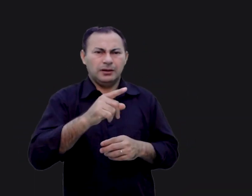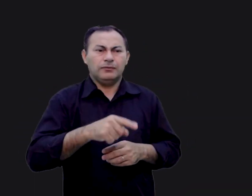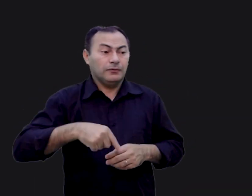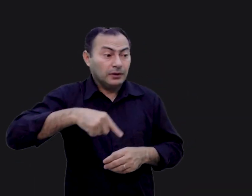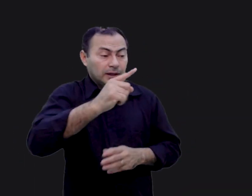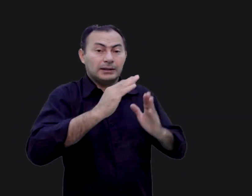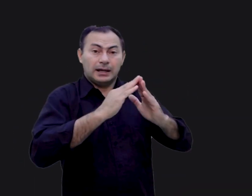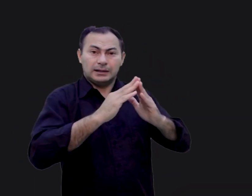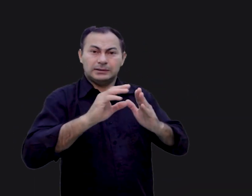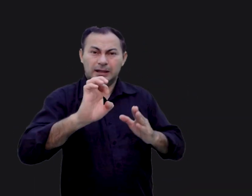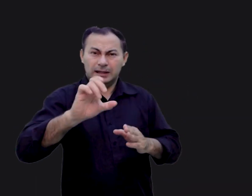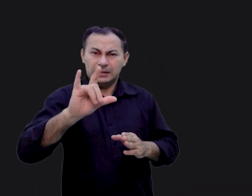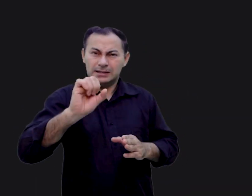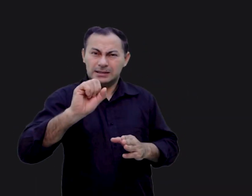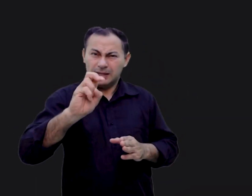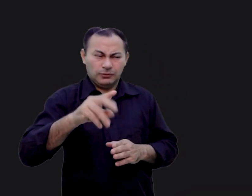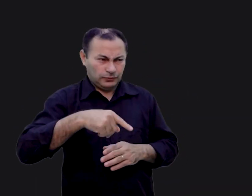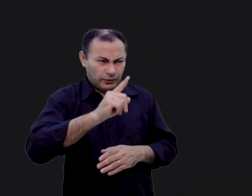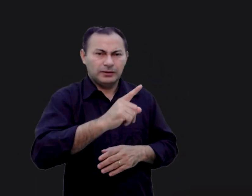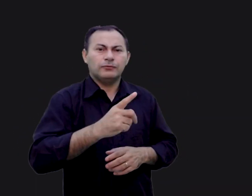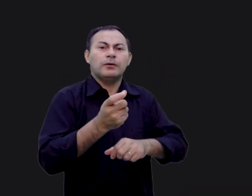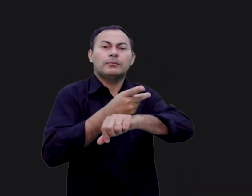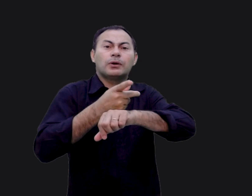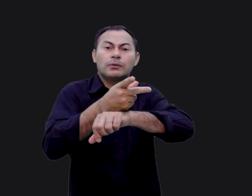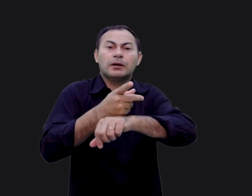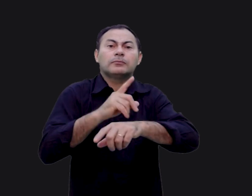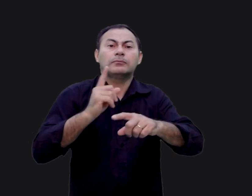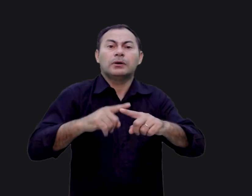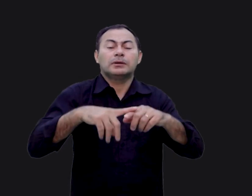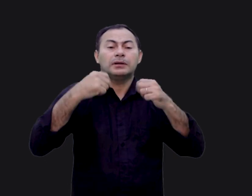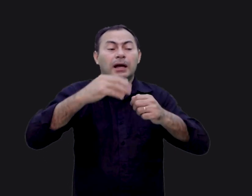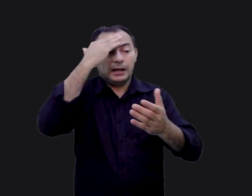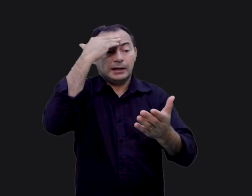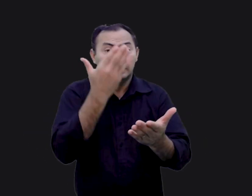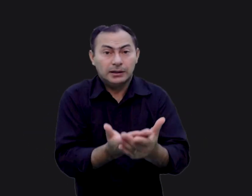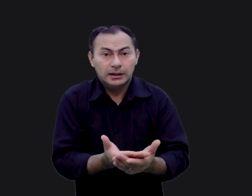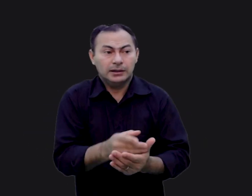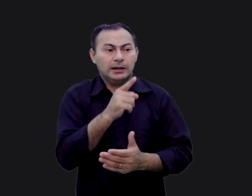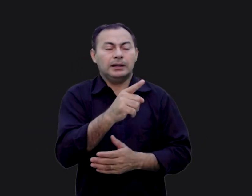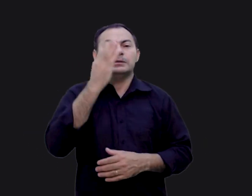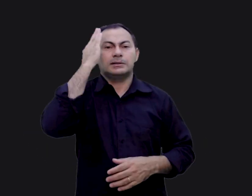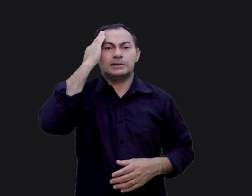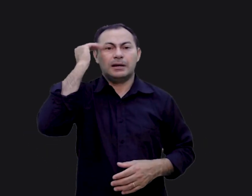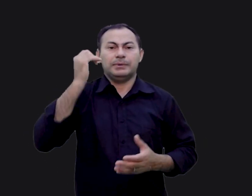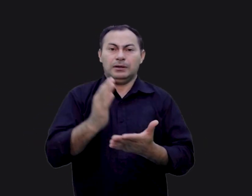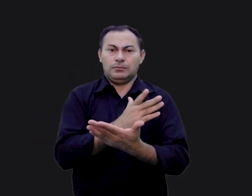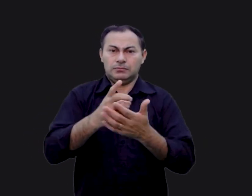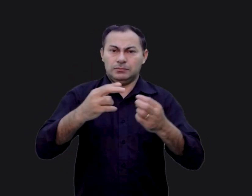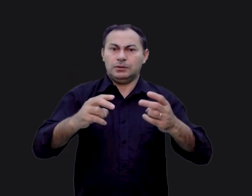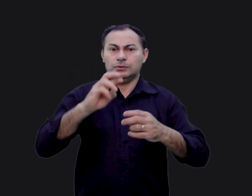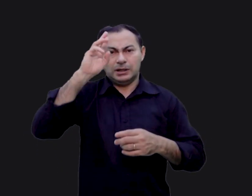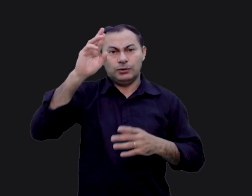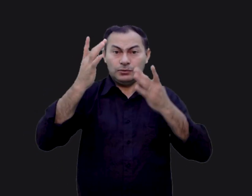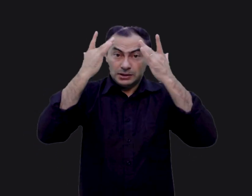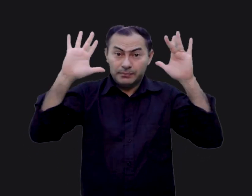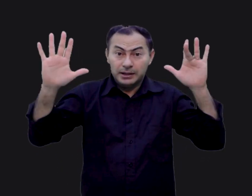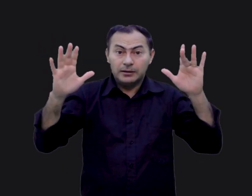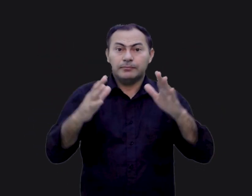o senhor foi até lá, não foi? Quer dizer, o senhor foi procurá-lo porque deve ter acreditado que ele sabia alguma coisa que o senhor não